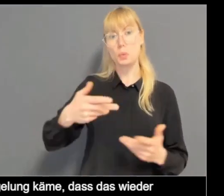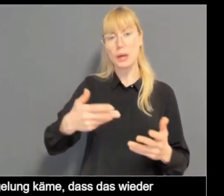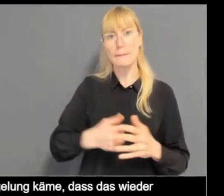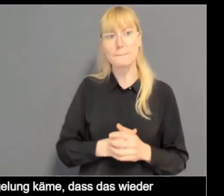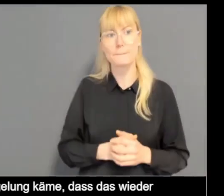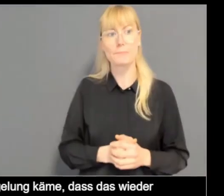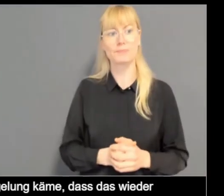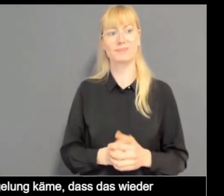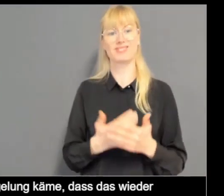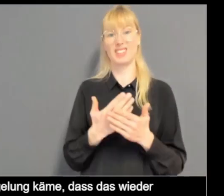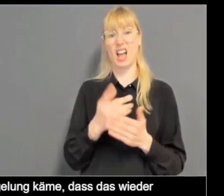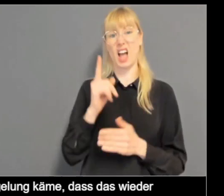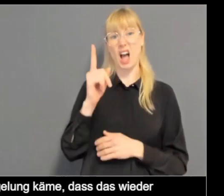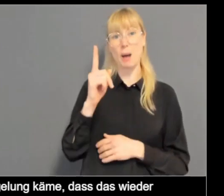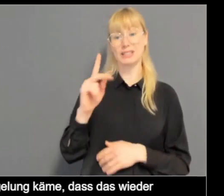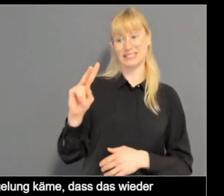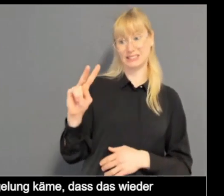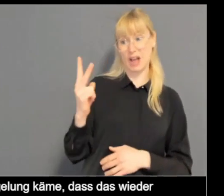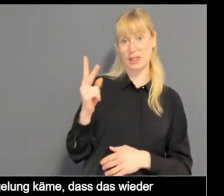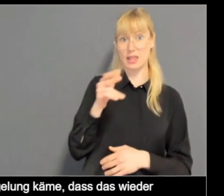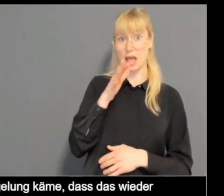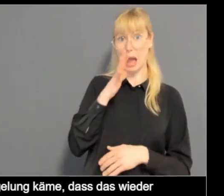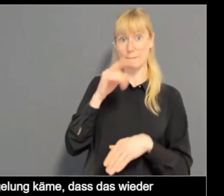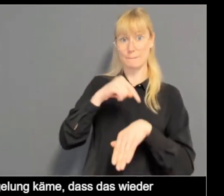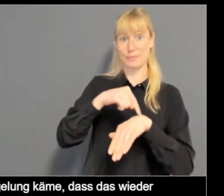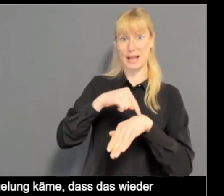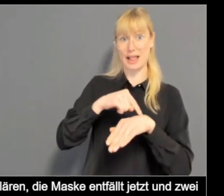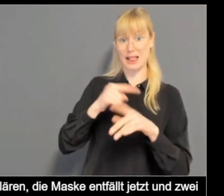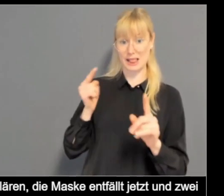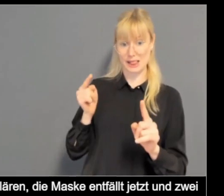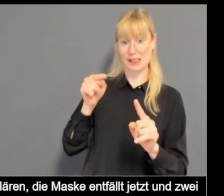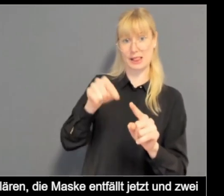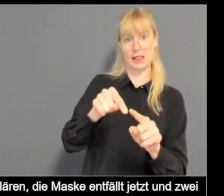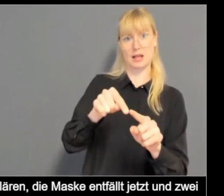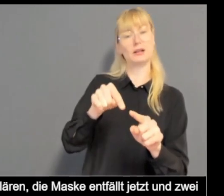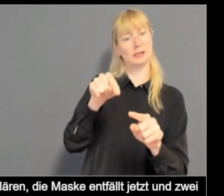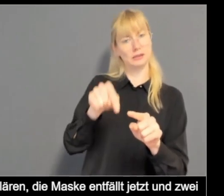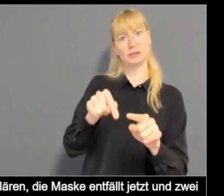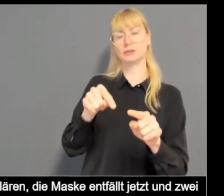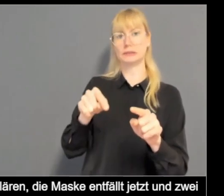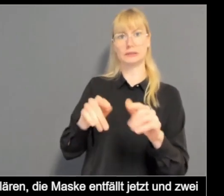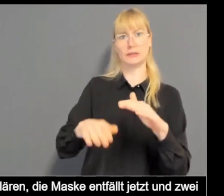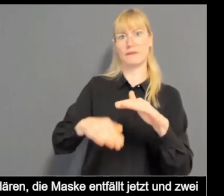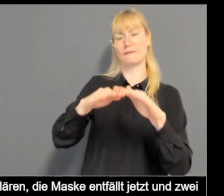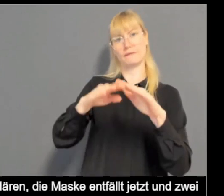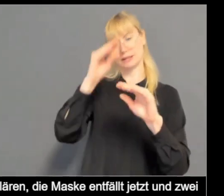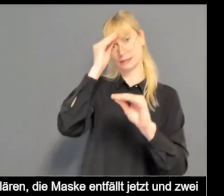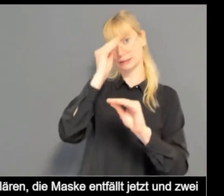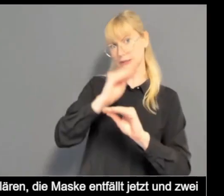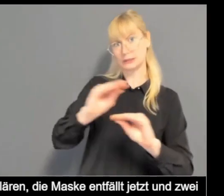jetzigen Rechtslage, dass wir dann den ganz großen Cut am 2. April haben, beziehungsweise in Schulen dann am